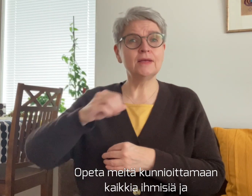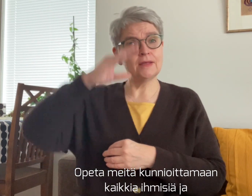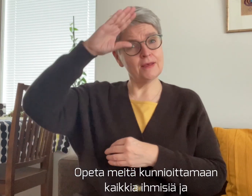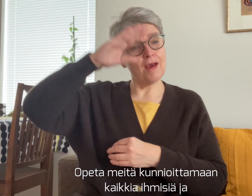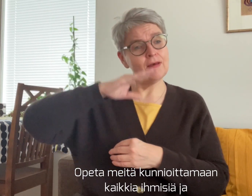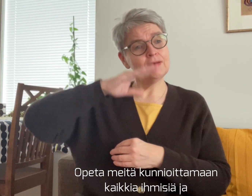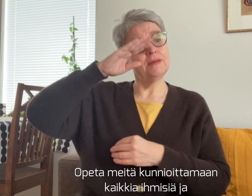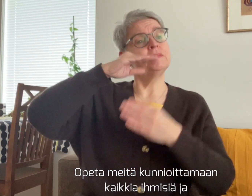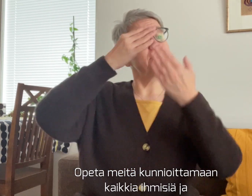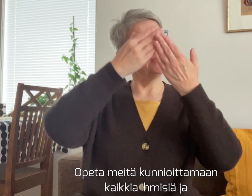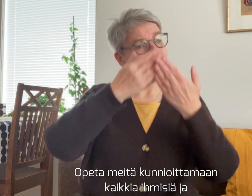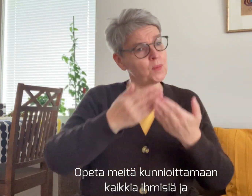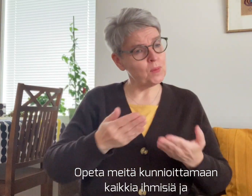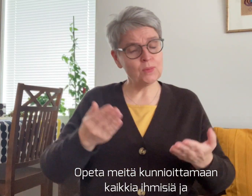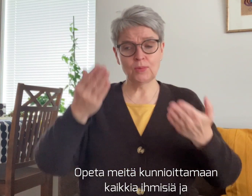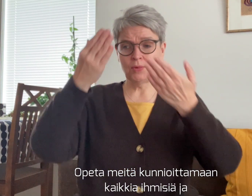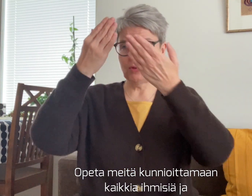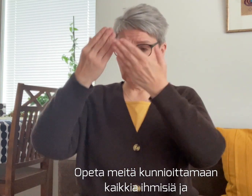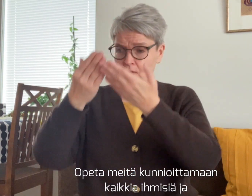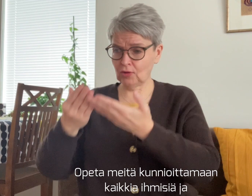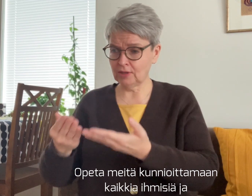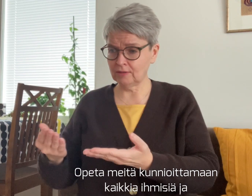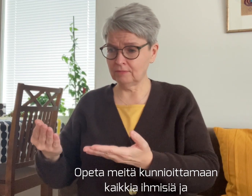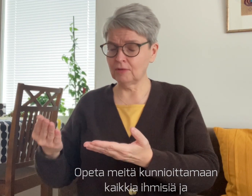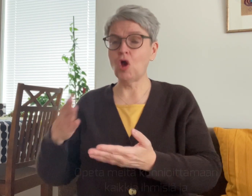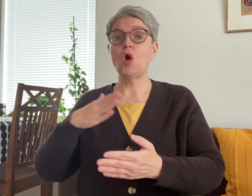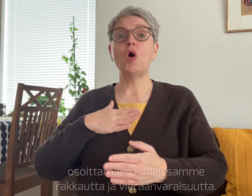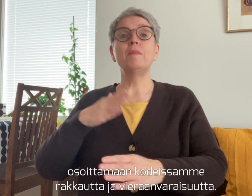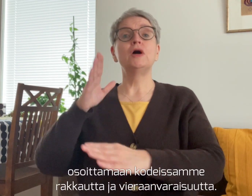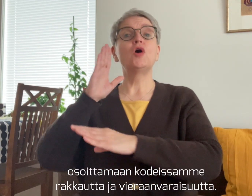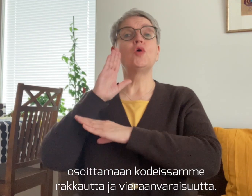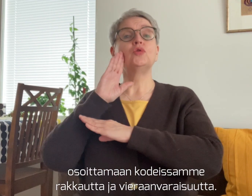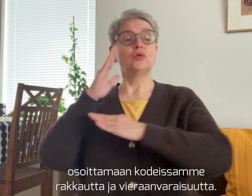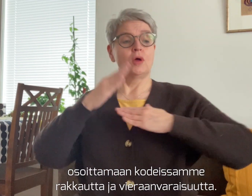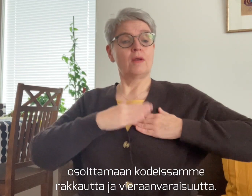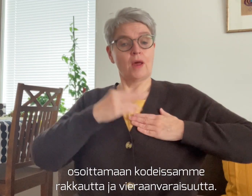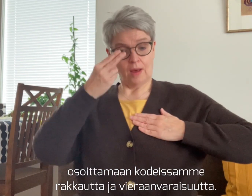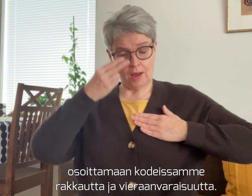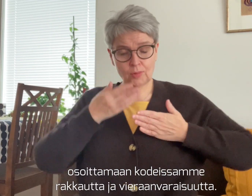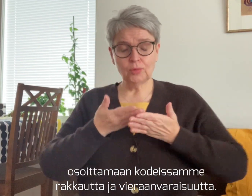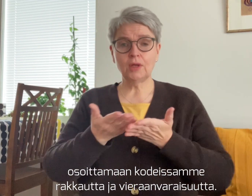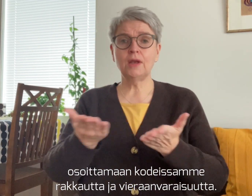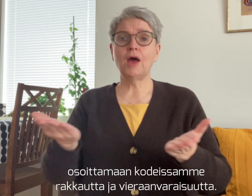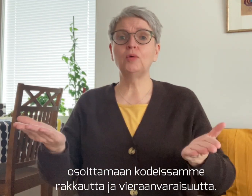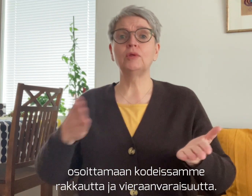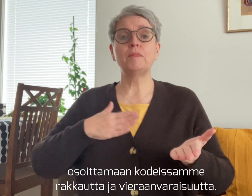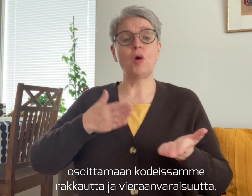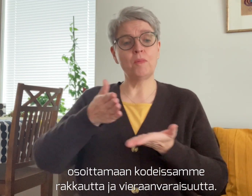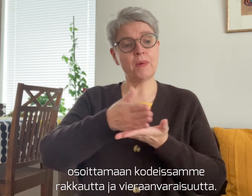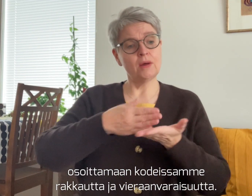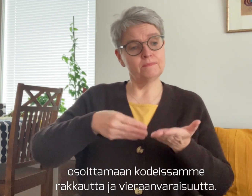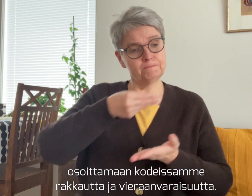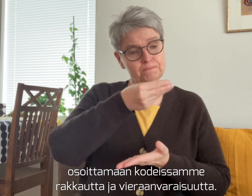Opeta meitä kunnioittamaan kaikkia ihmisiä ja osoittamaan kodeissamme rakkautta